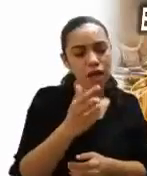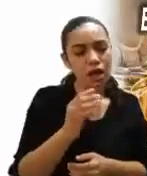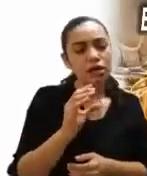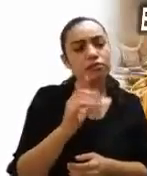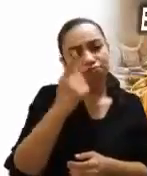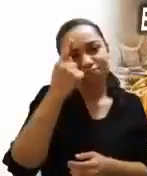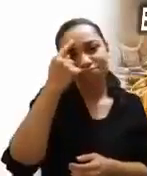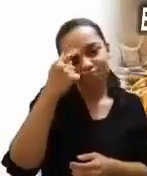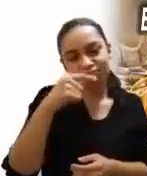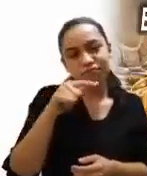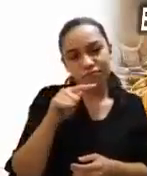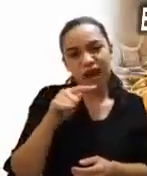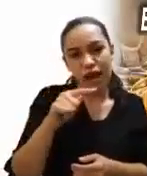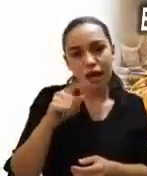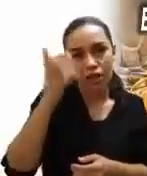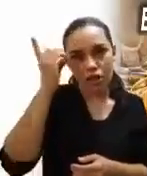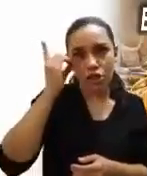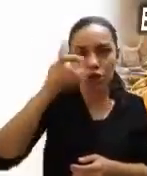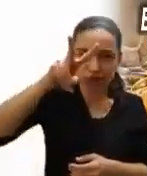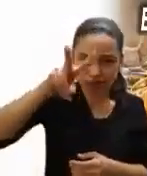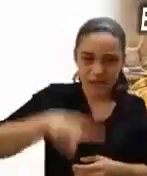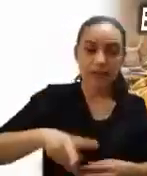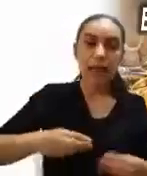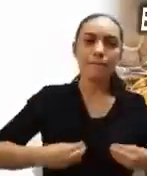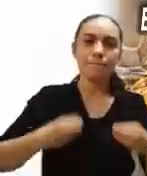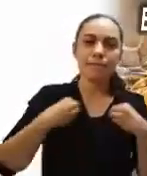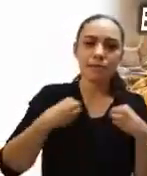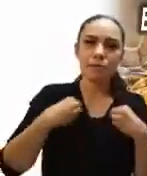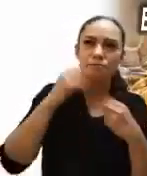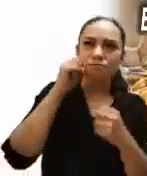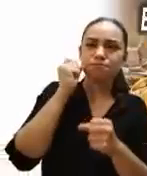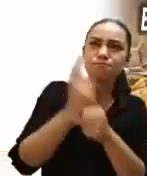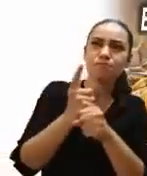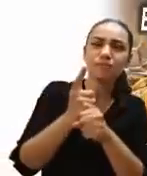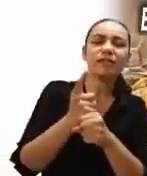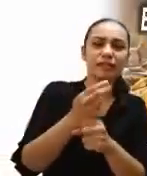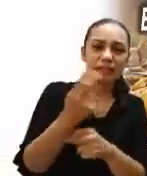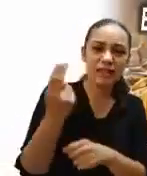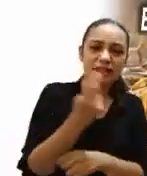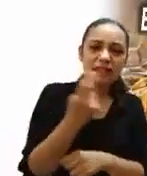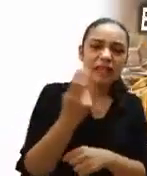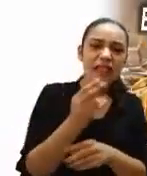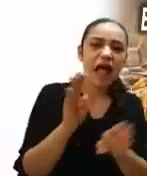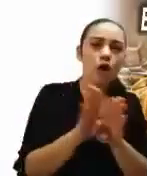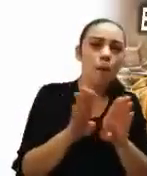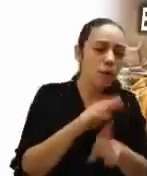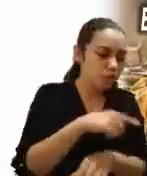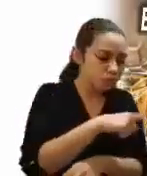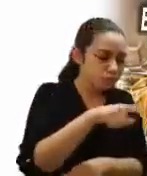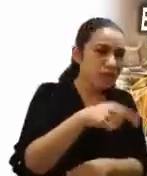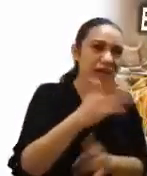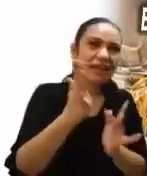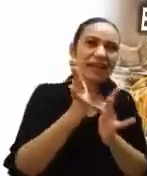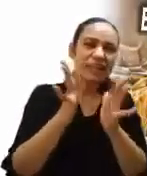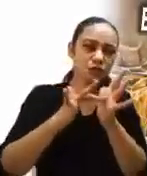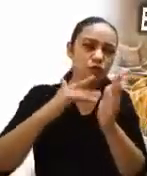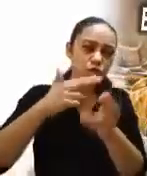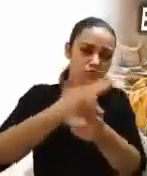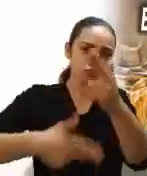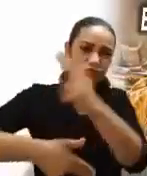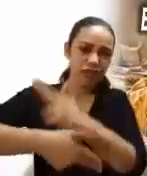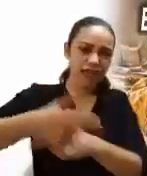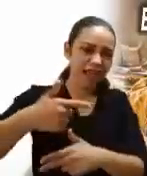sino entrar en las llagas de Jesús, y para ello solo hay que salir a la calle. Con